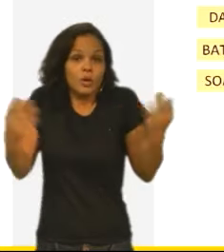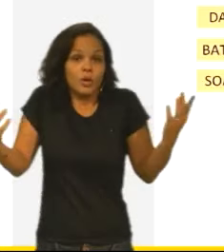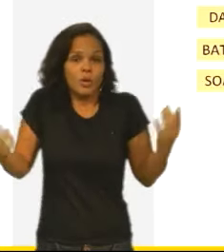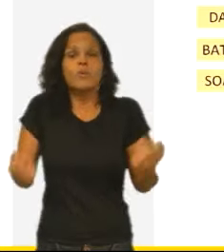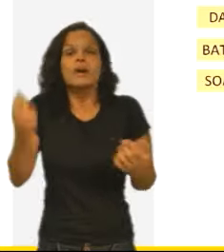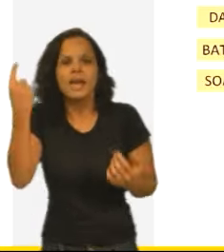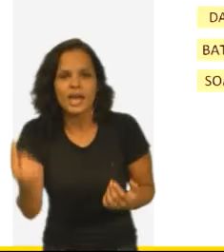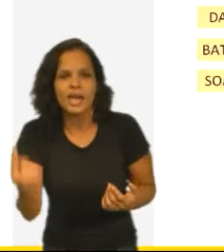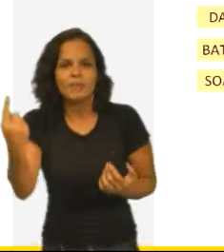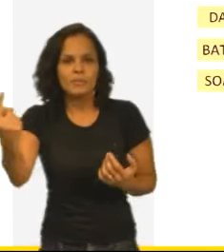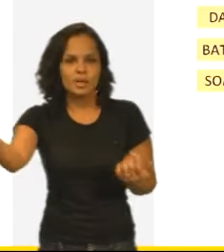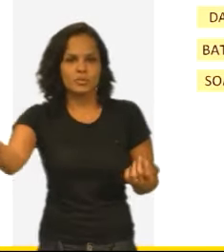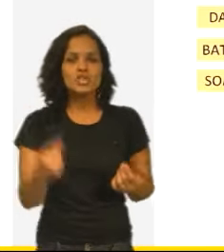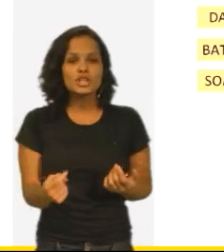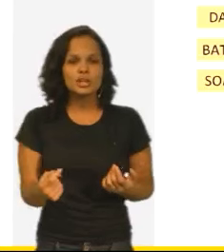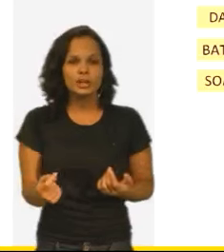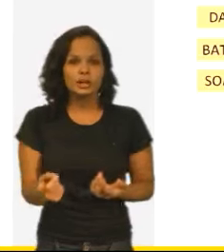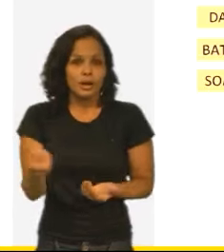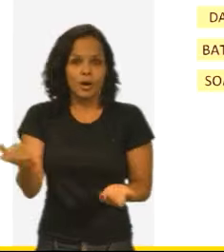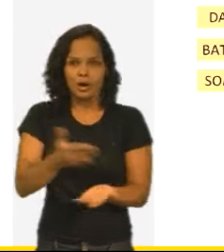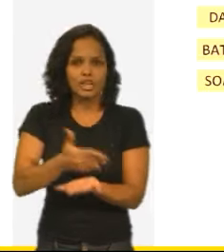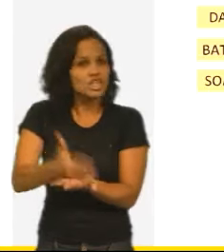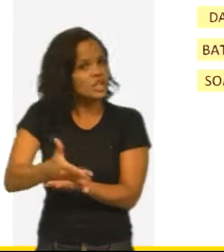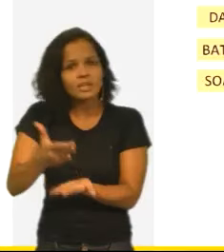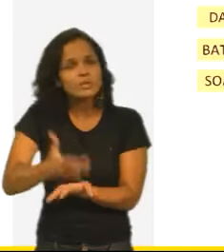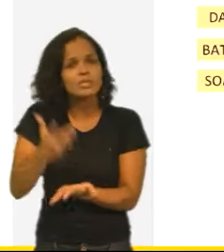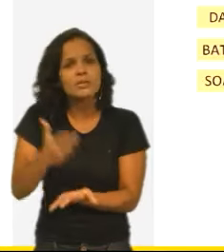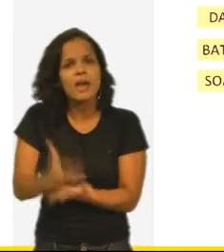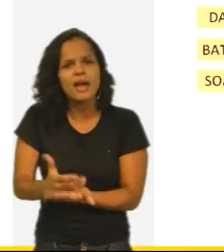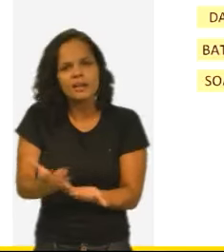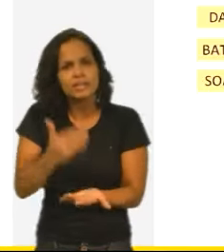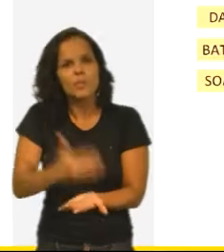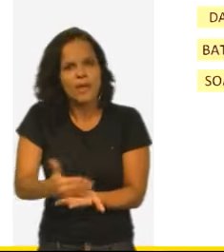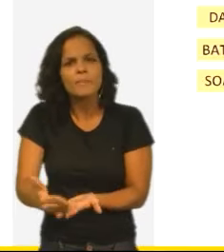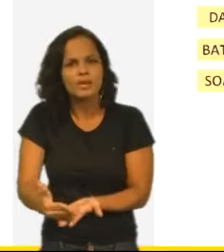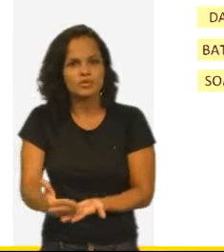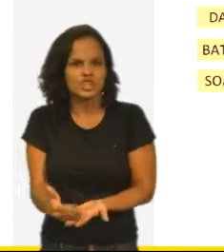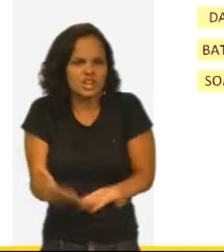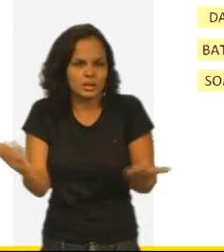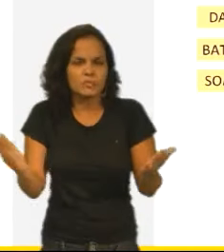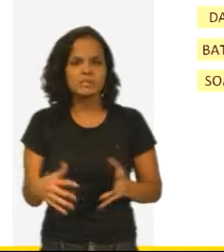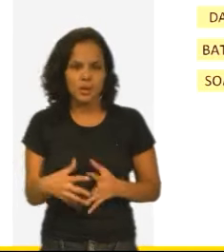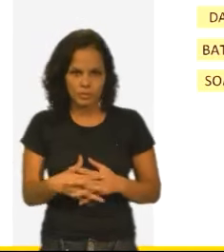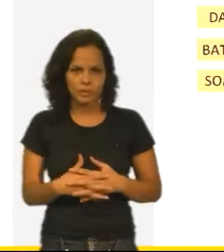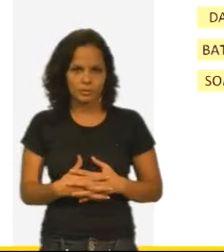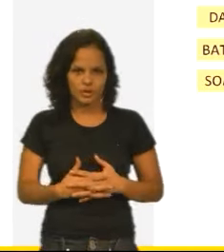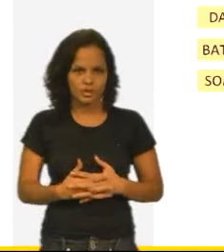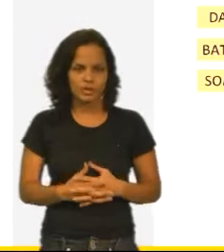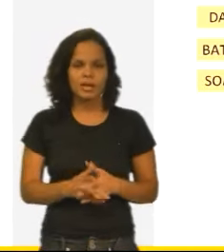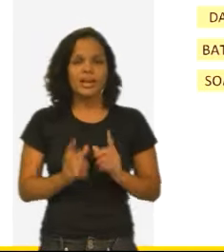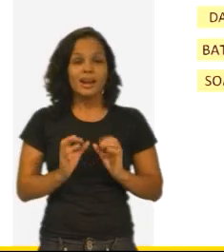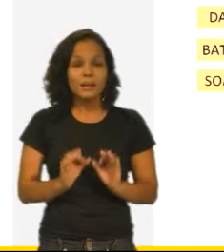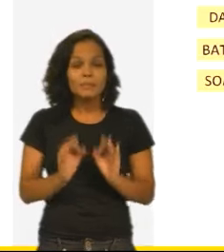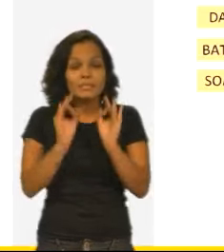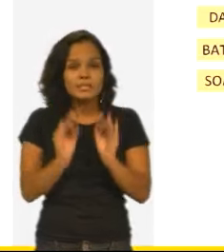Ou é meio-dia. Hora, dia está no singular, então é meio-dia e não são meio-dia. Lembre-se